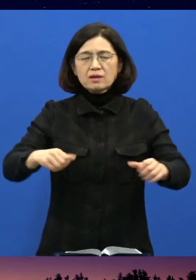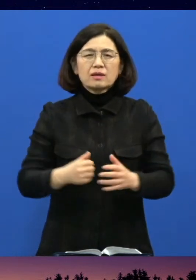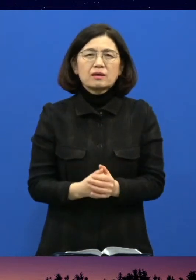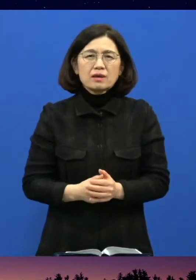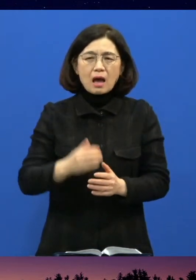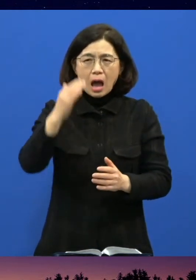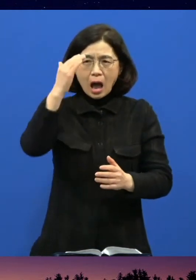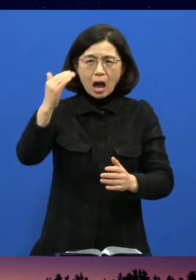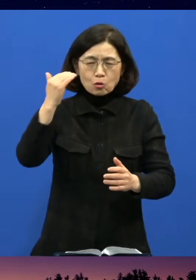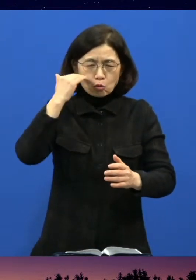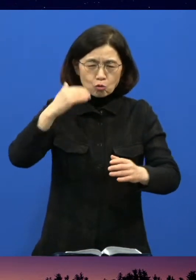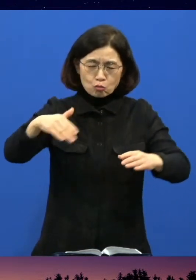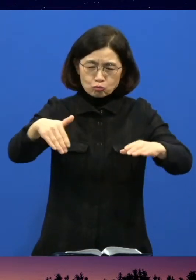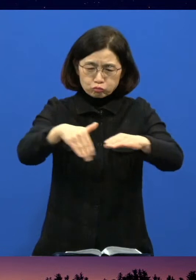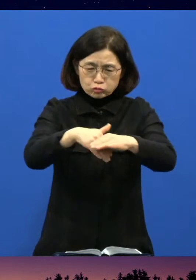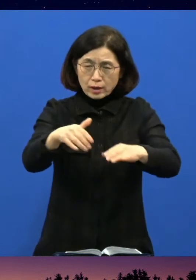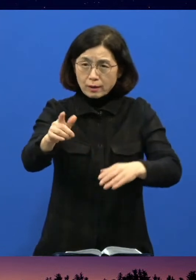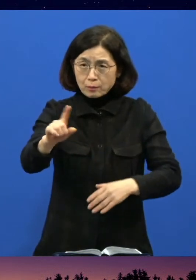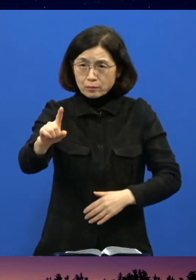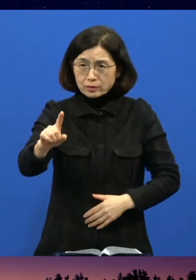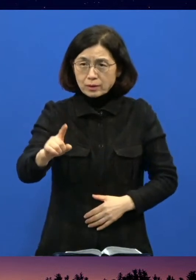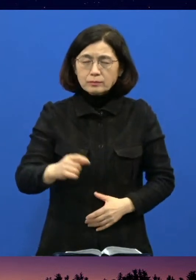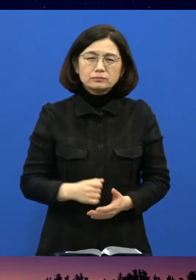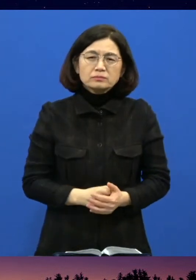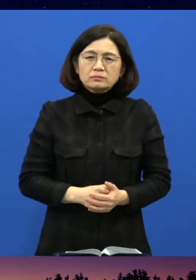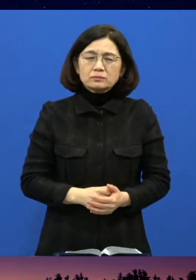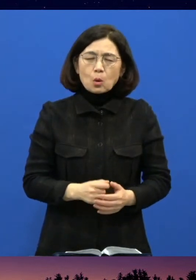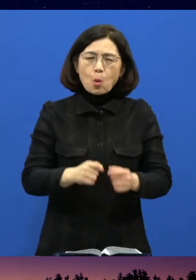근데 여러분, 이게 신앙생활에도 밀고 들어오는 거예요.